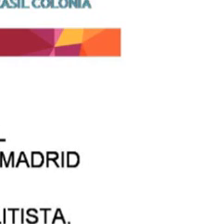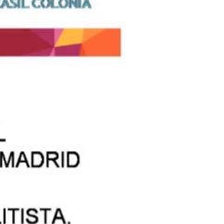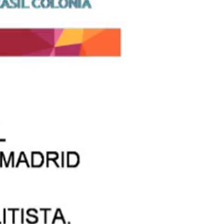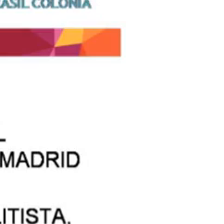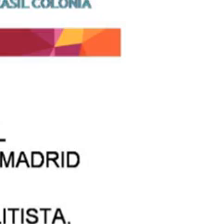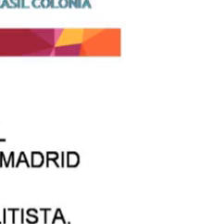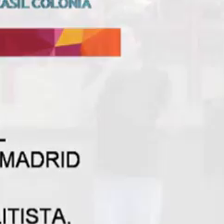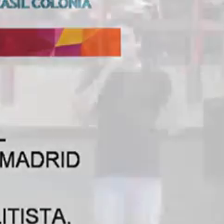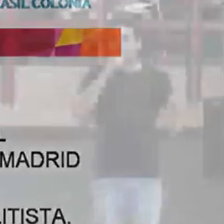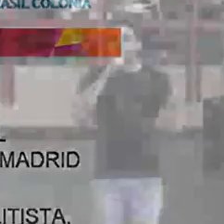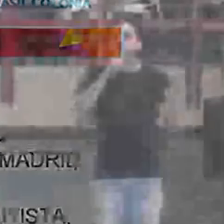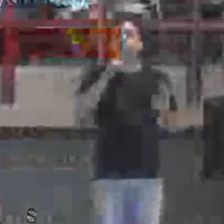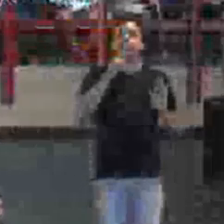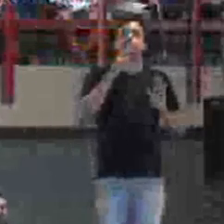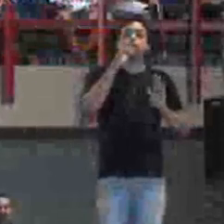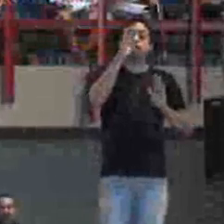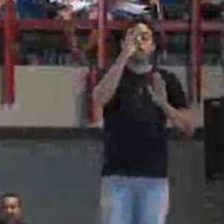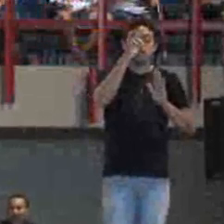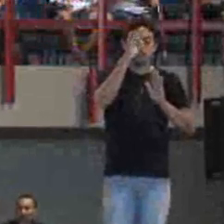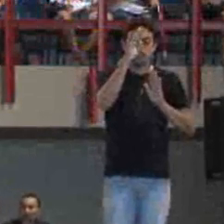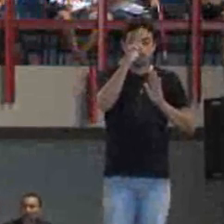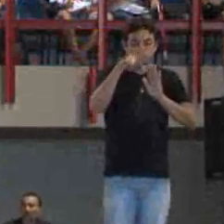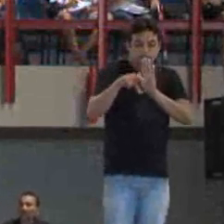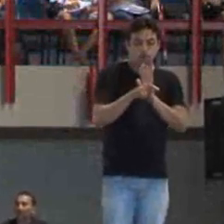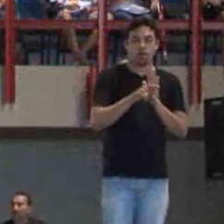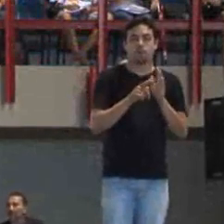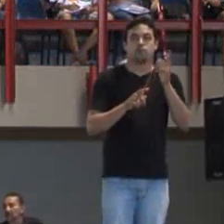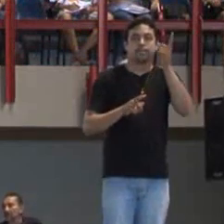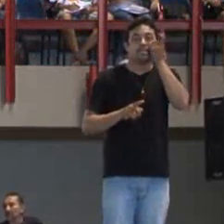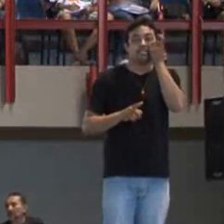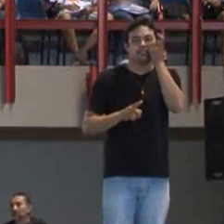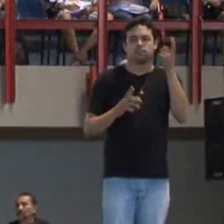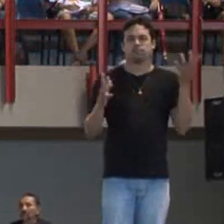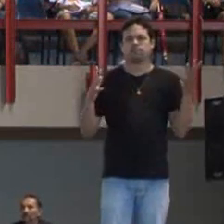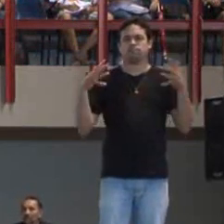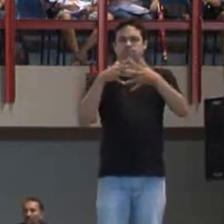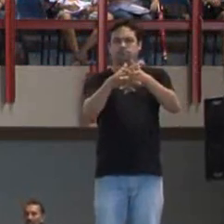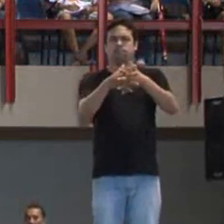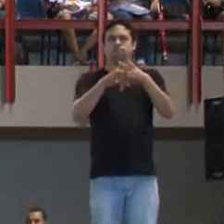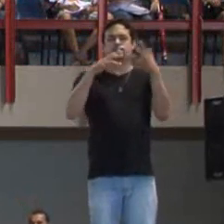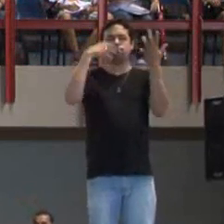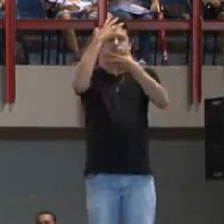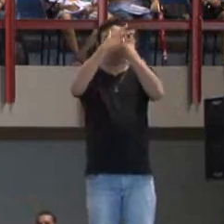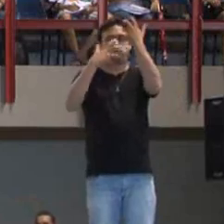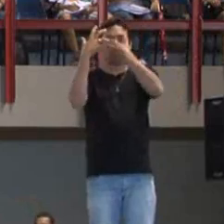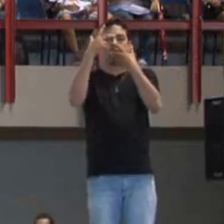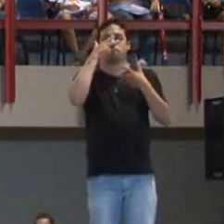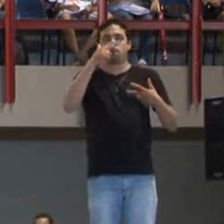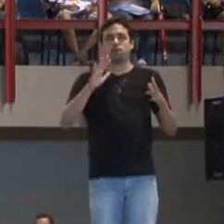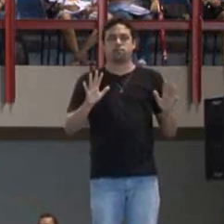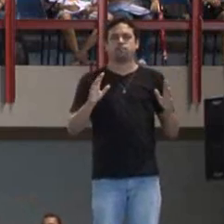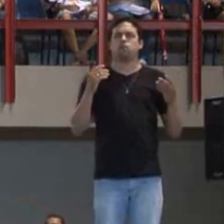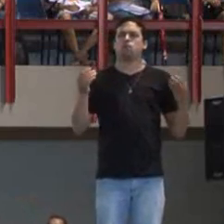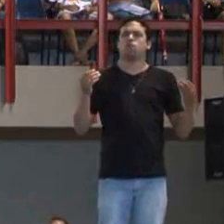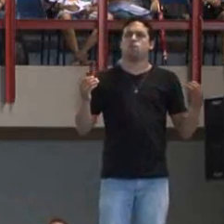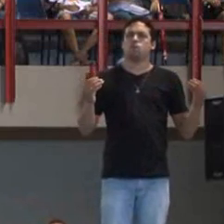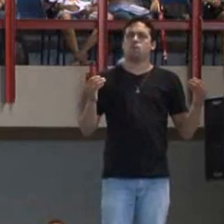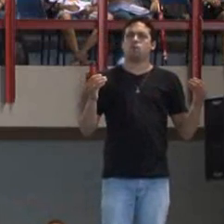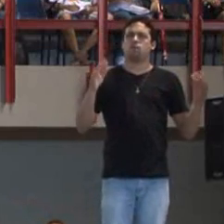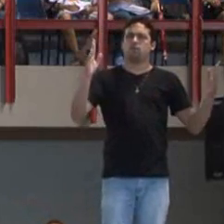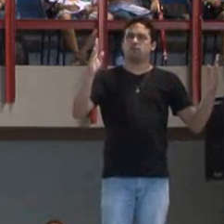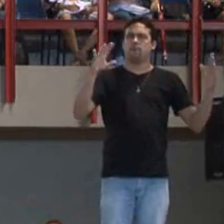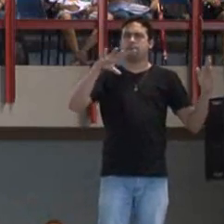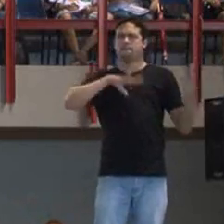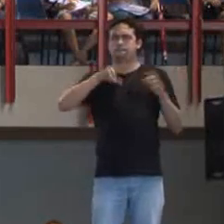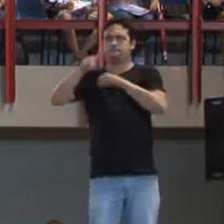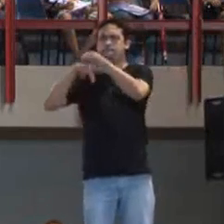Brasil pertenceu à Espanha. Aí você vai dizer, peraí, agora deu um nó. Agora eu vou ficar completamente louco. Como é que sai da mão de um e vai